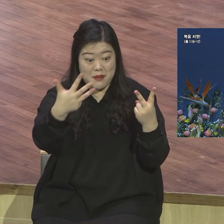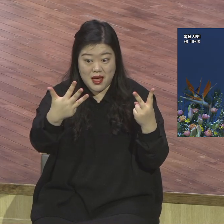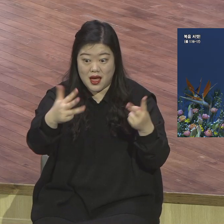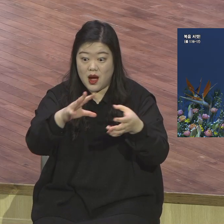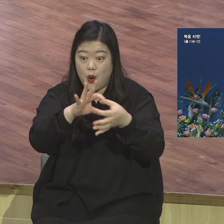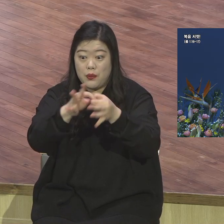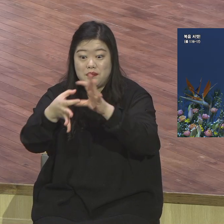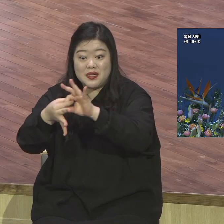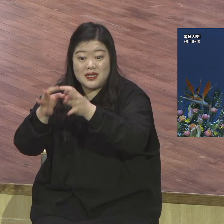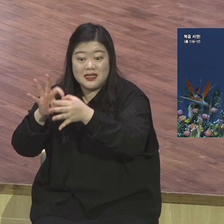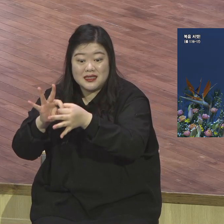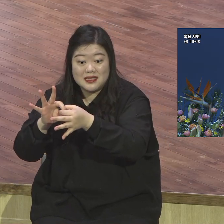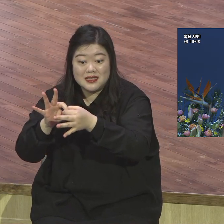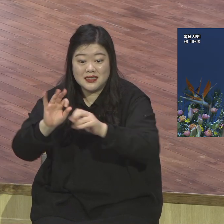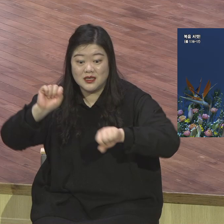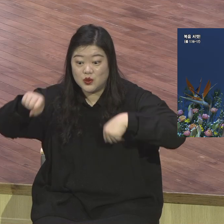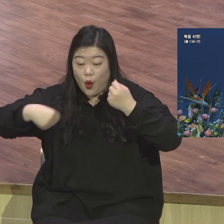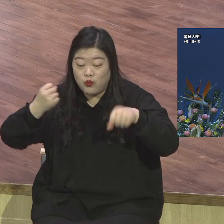마스코트가 호돌이라.